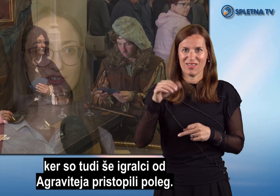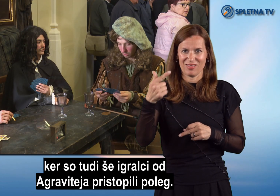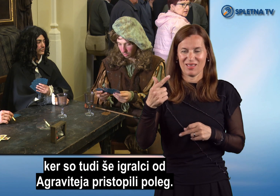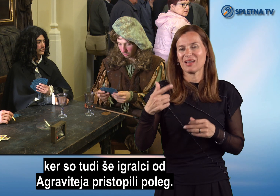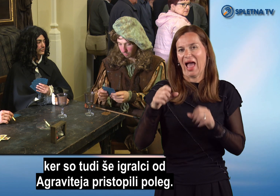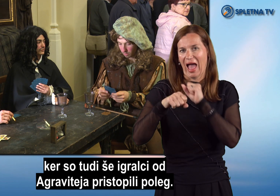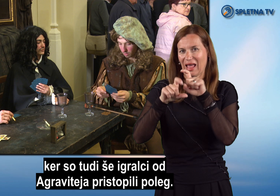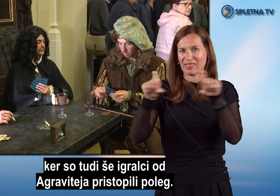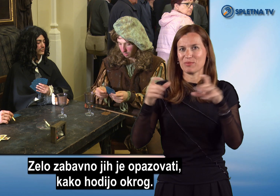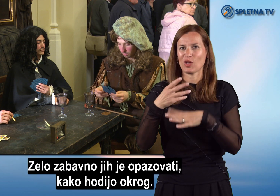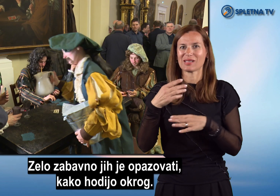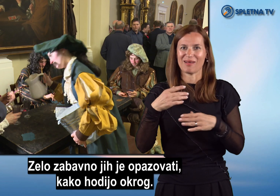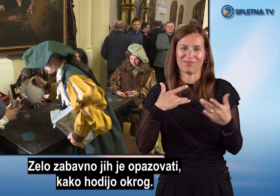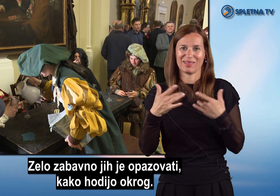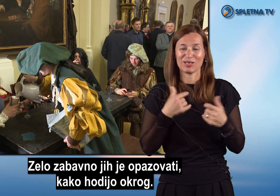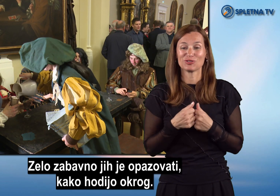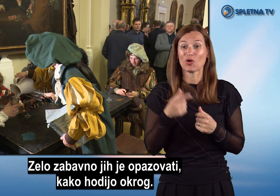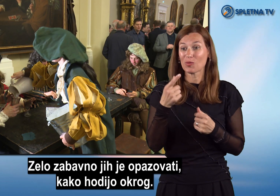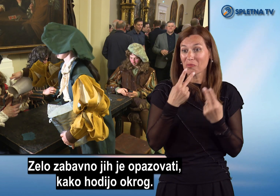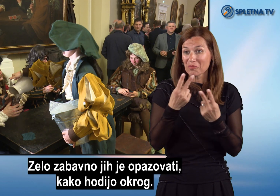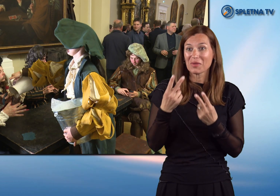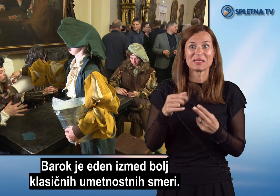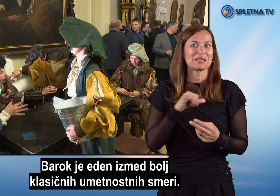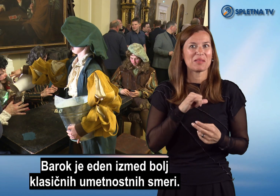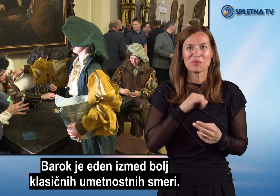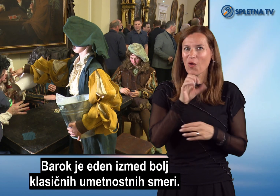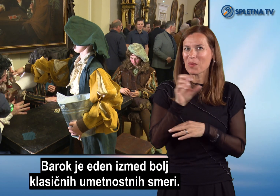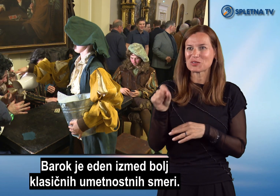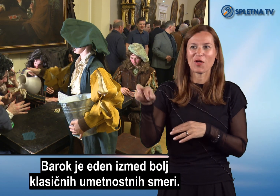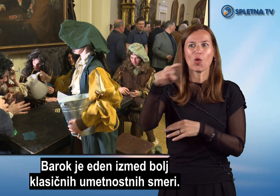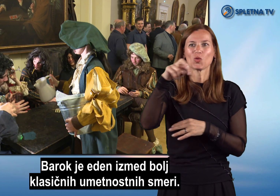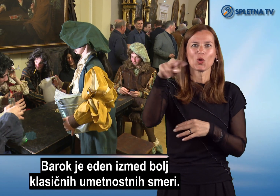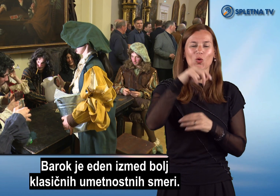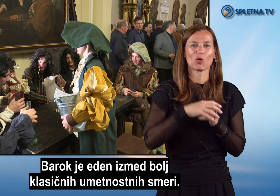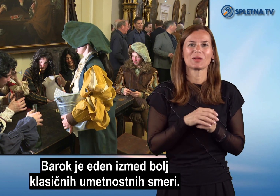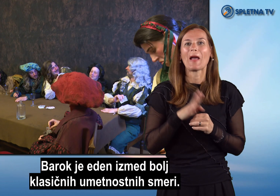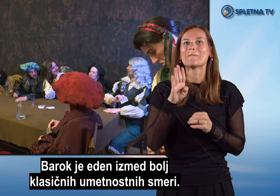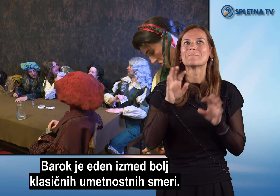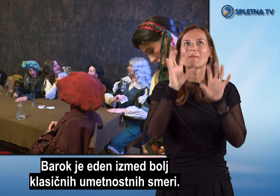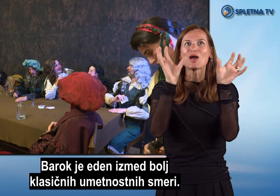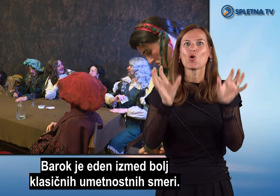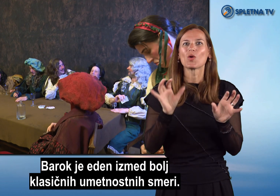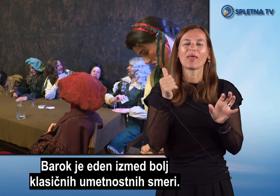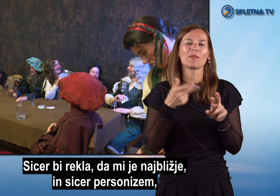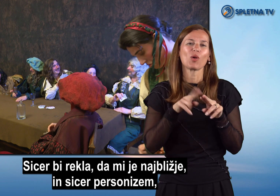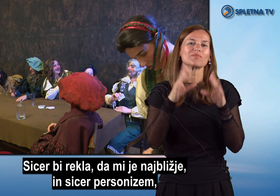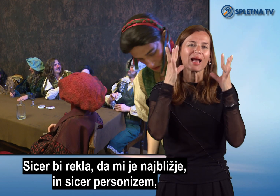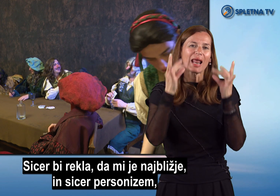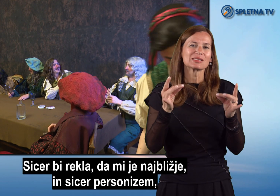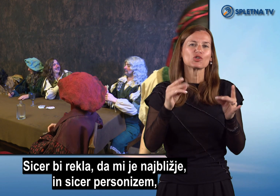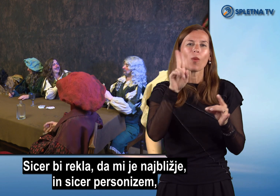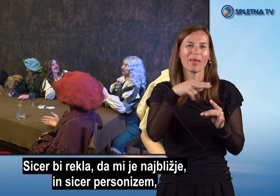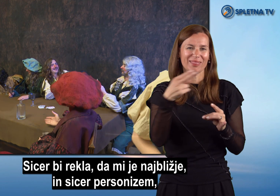pristopili zraven in je zelo zabavno jih opazovati, ko hodijo okrog. Barok je ena izmed bolj klasičnih umetniških smeri. Sicer bi